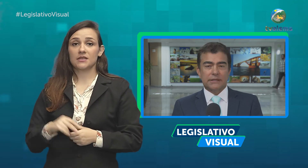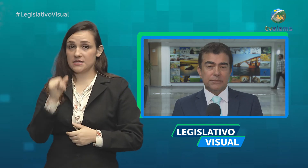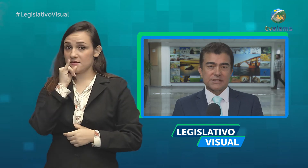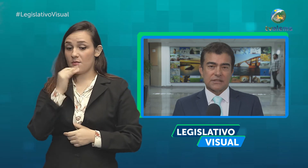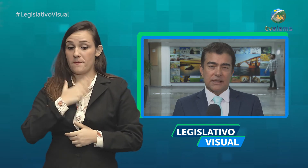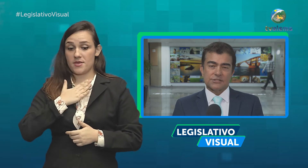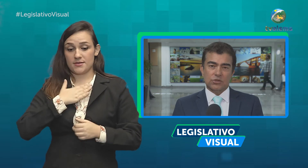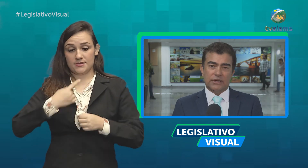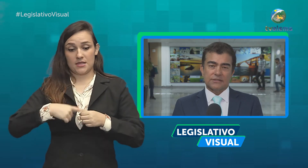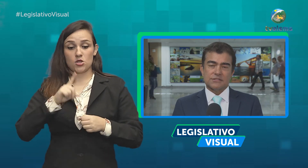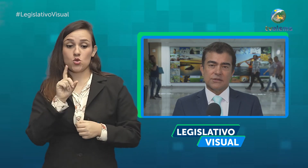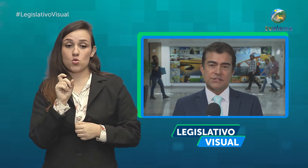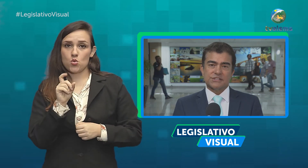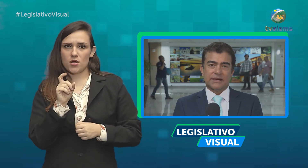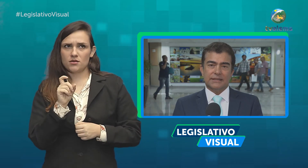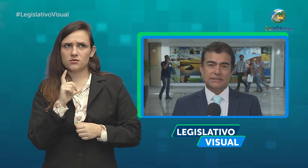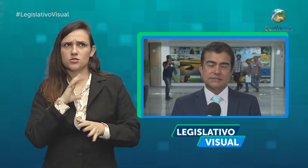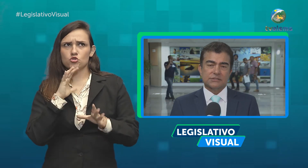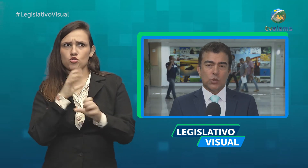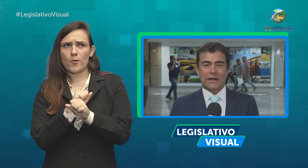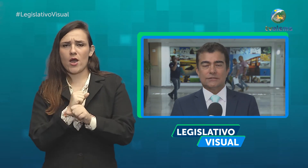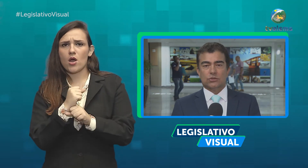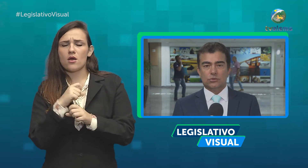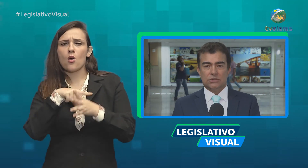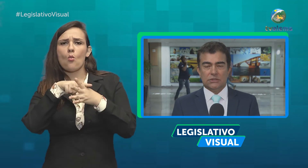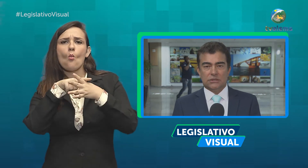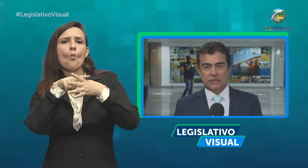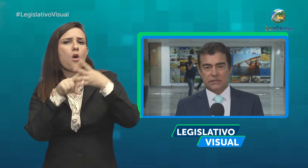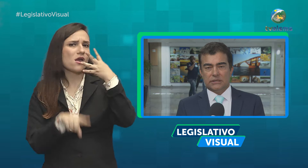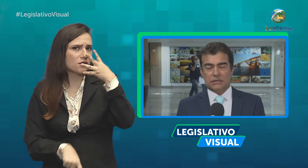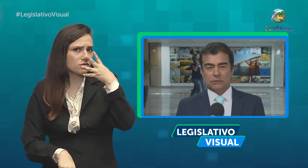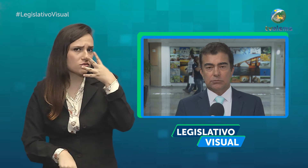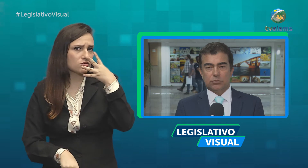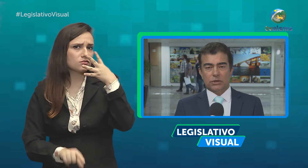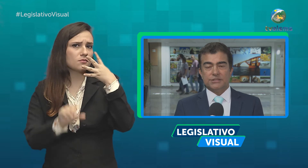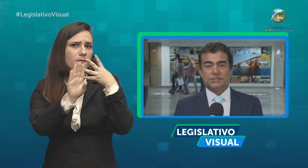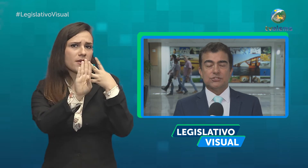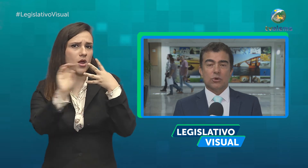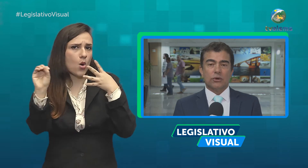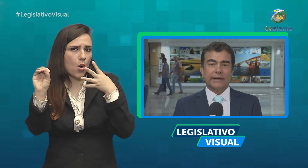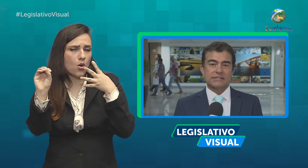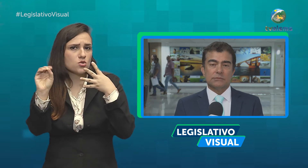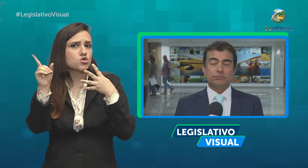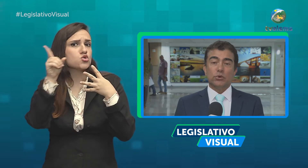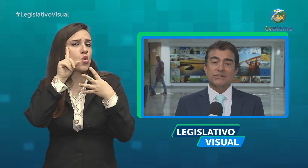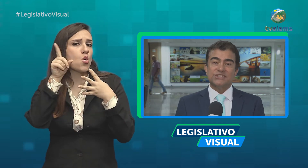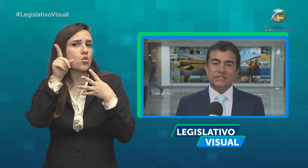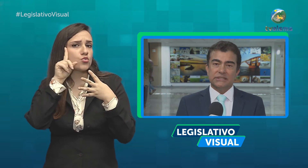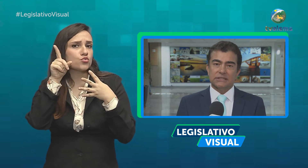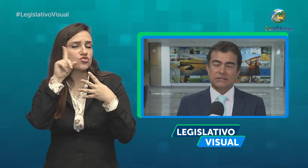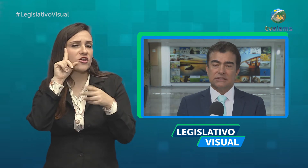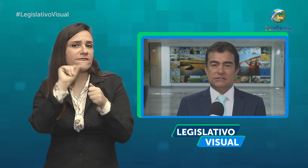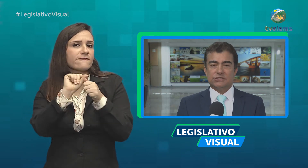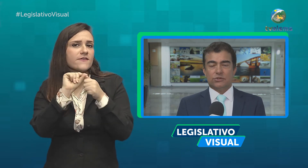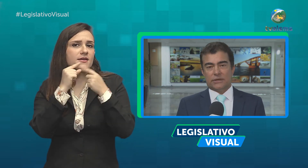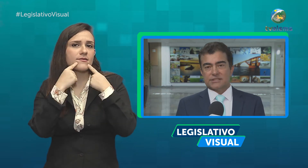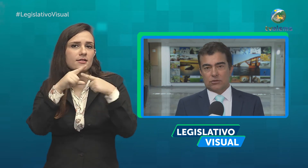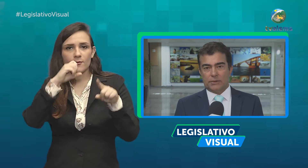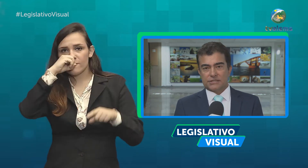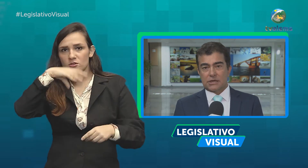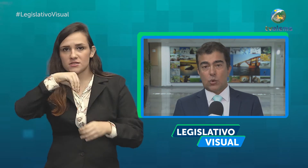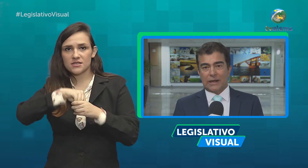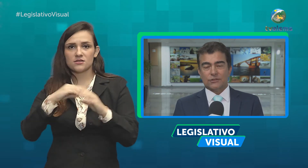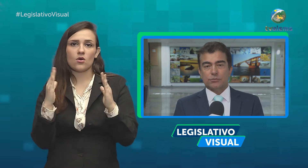Só na minha cidade de Dourados são registradas 4 boletins de ocorrência por dia de